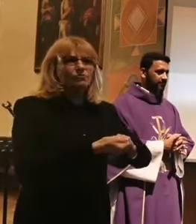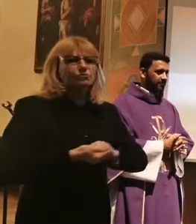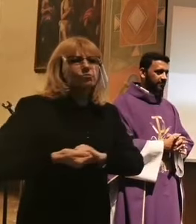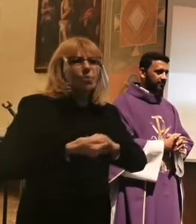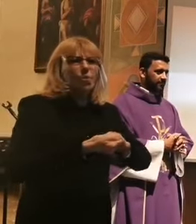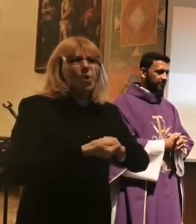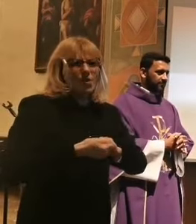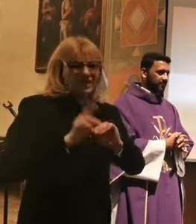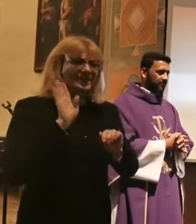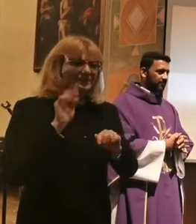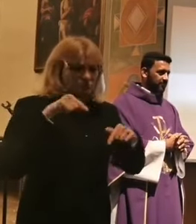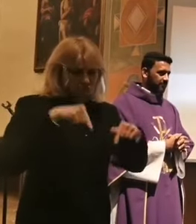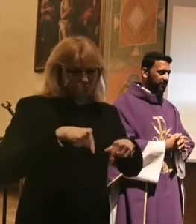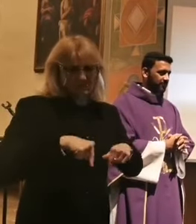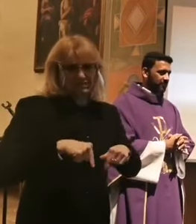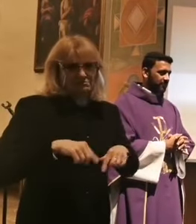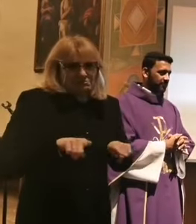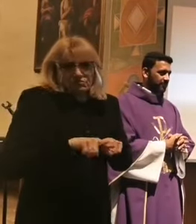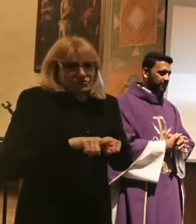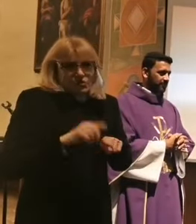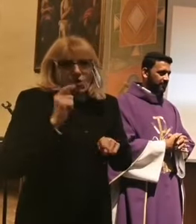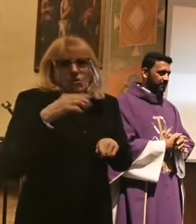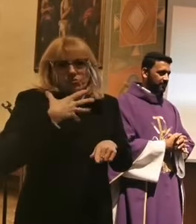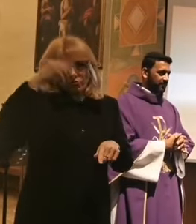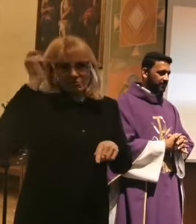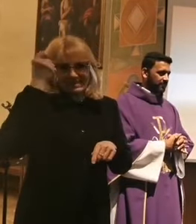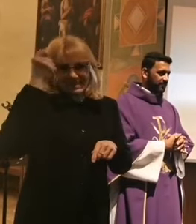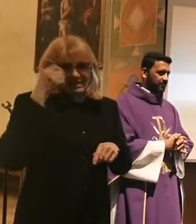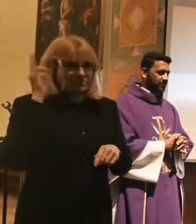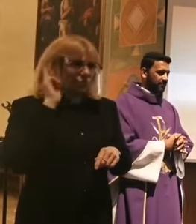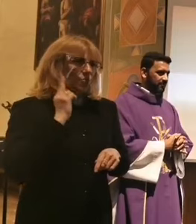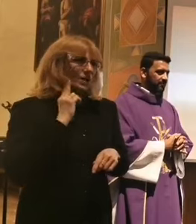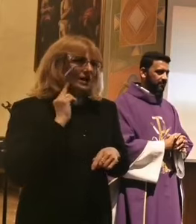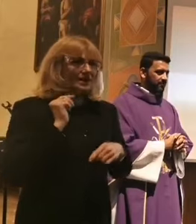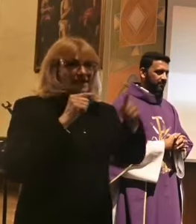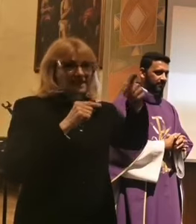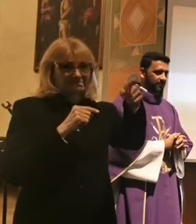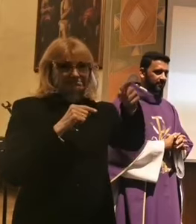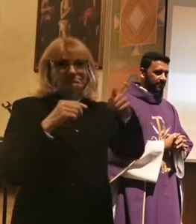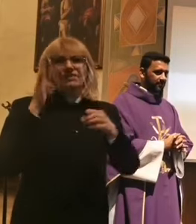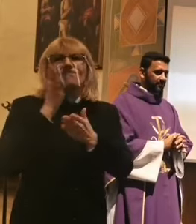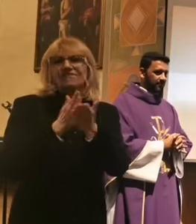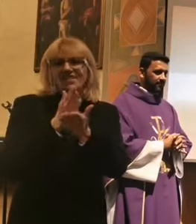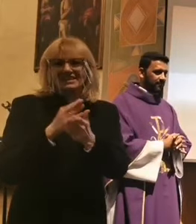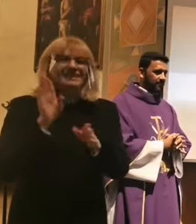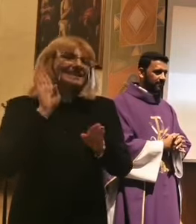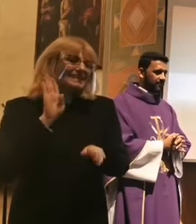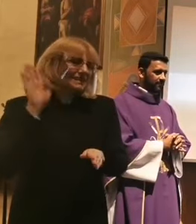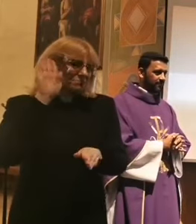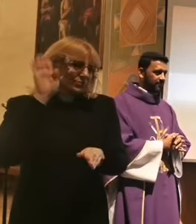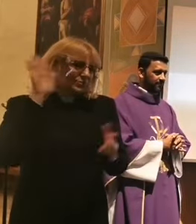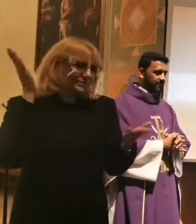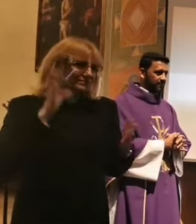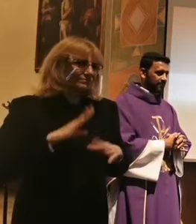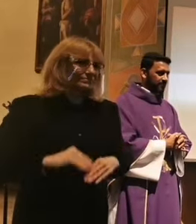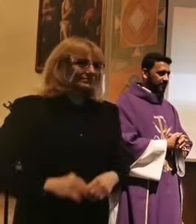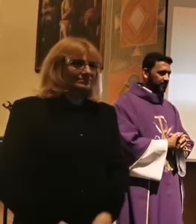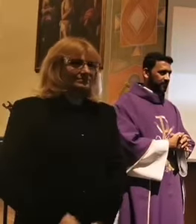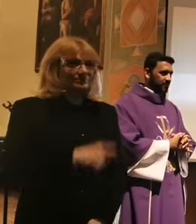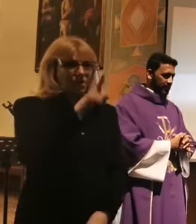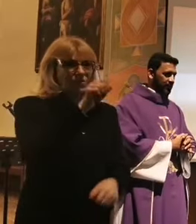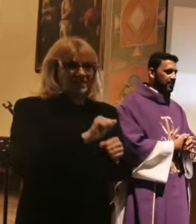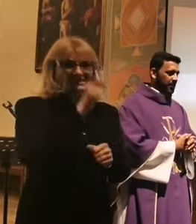co my. To samo. I Jeremiasz wierzy w tego samego Boga. Jeremiasz jest